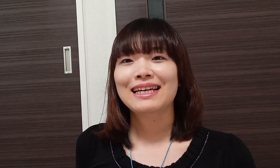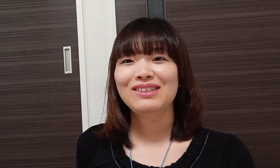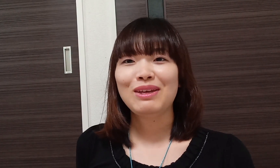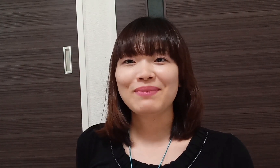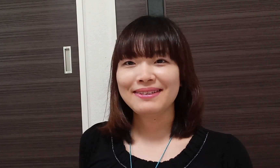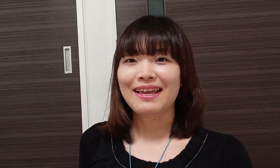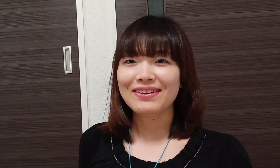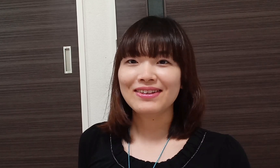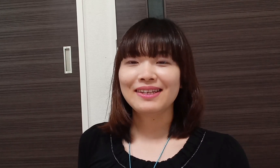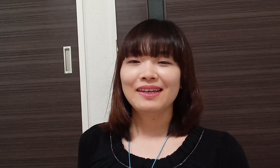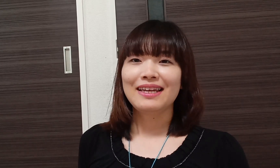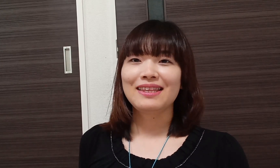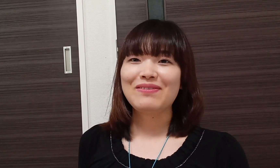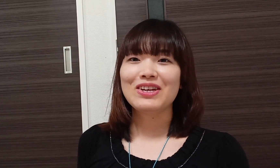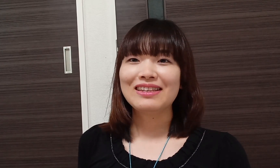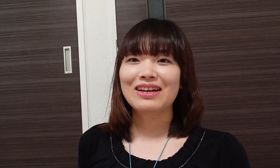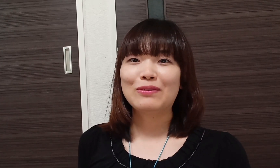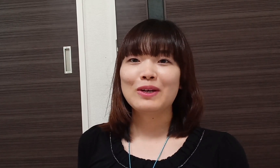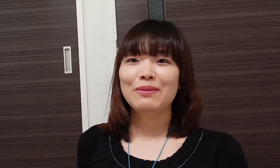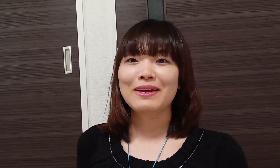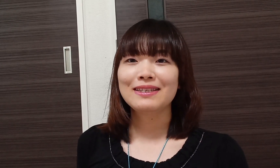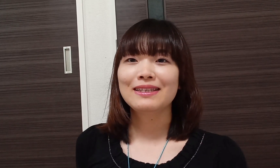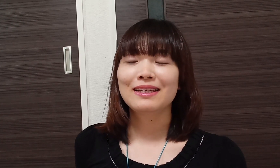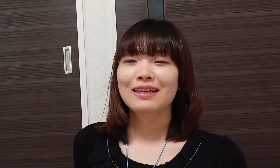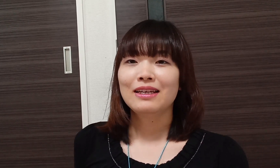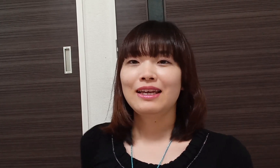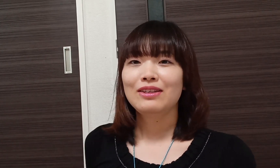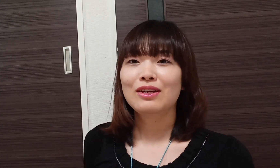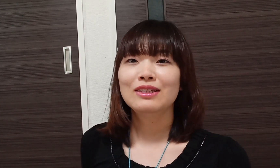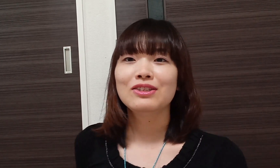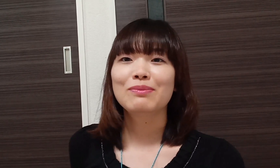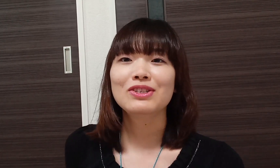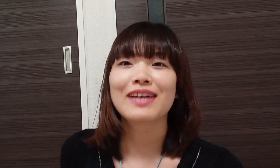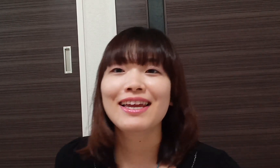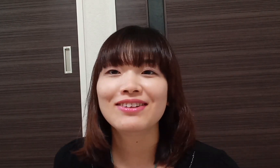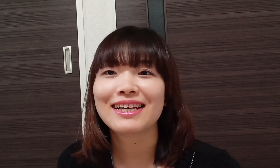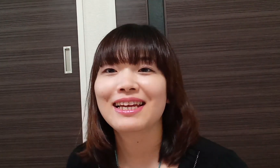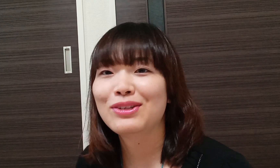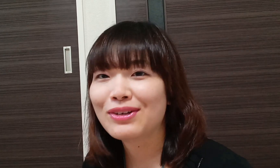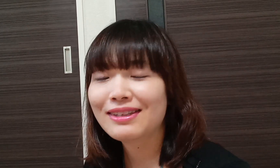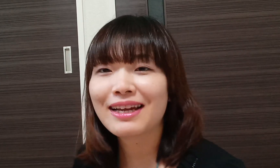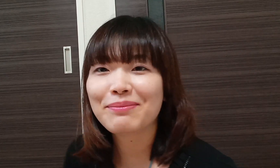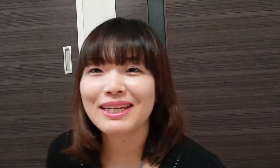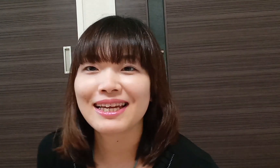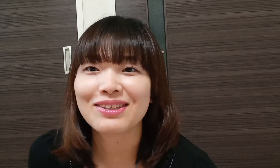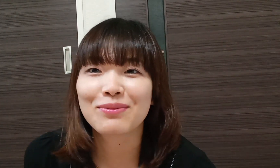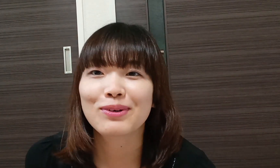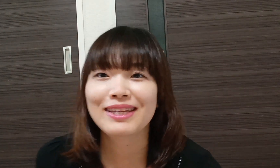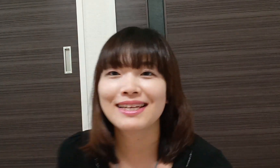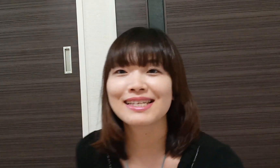じめましてをやってみようと思います。ちょっともうちょっと背後行かないと手が見えないと思うんで、下が